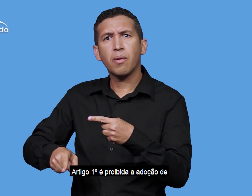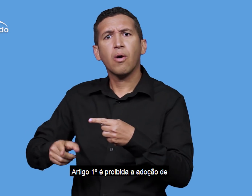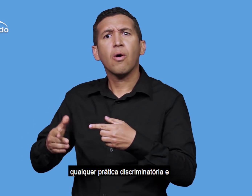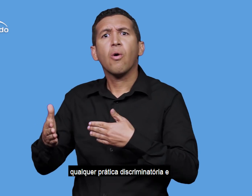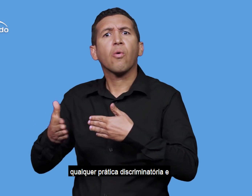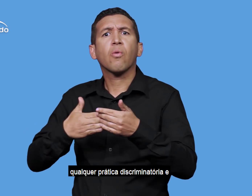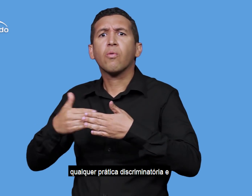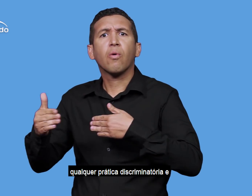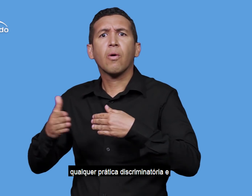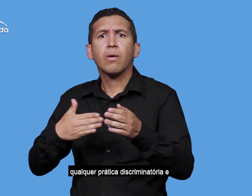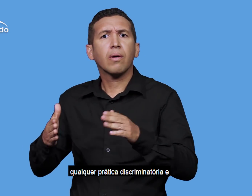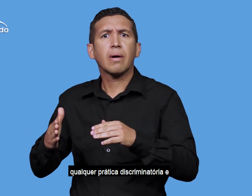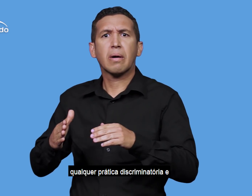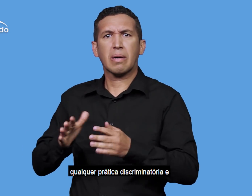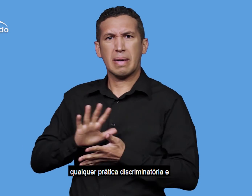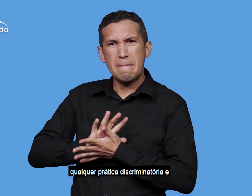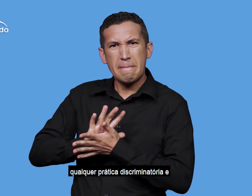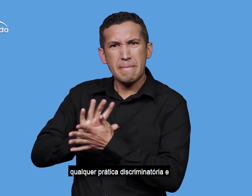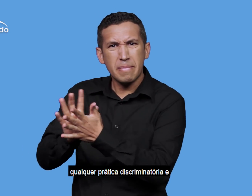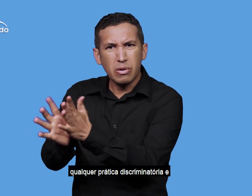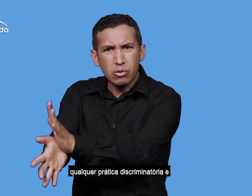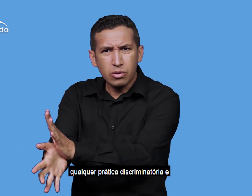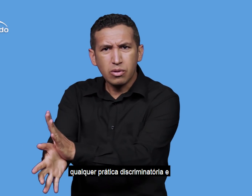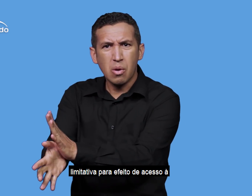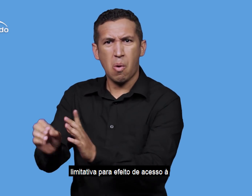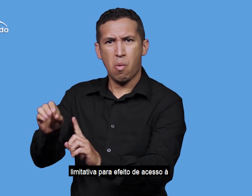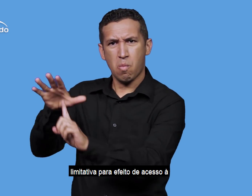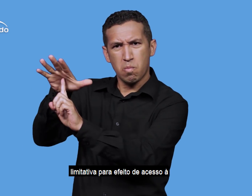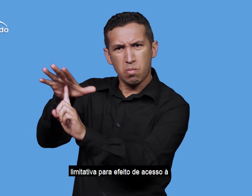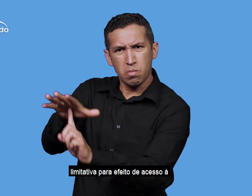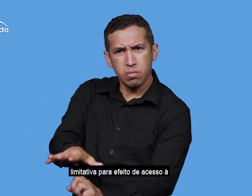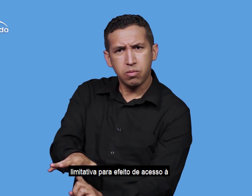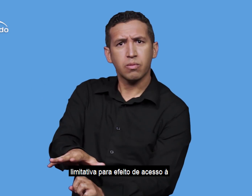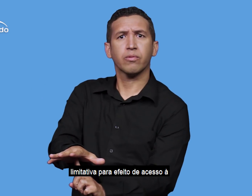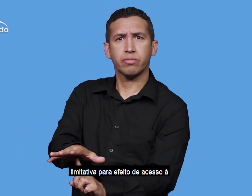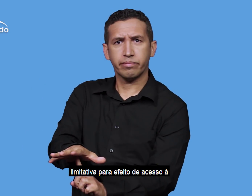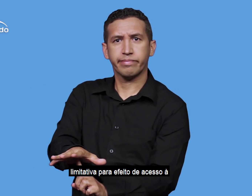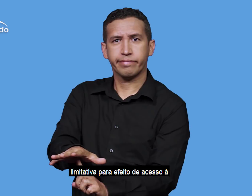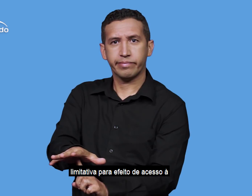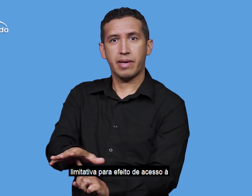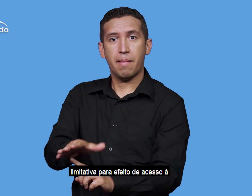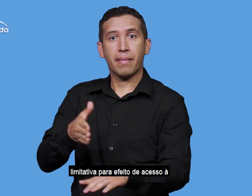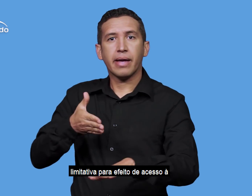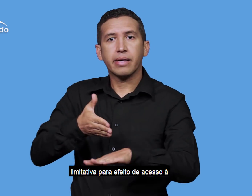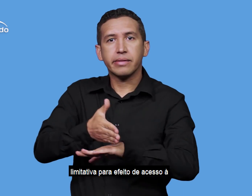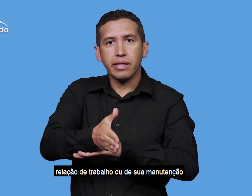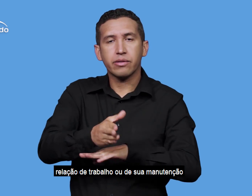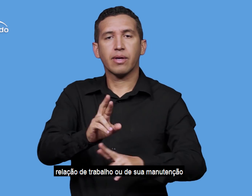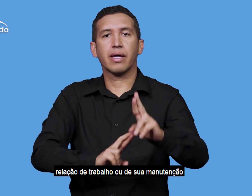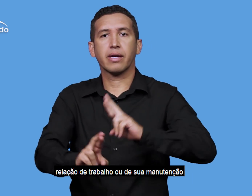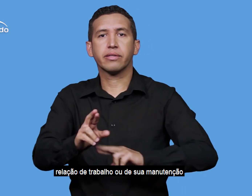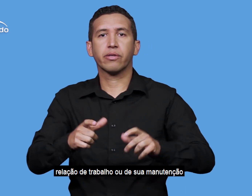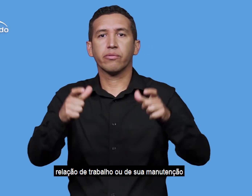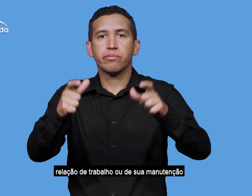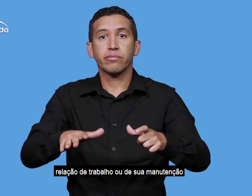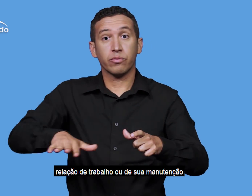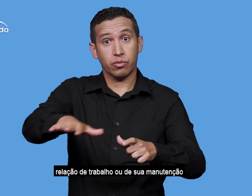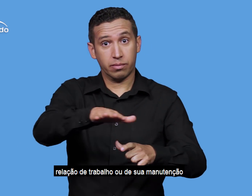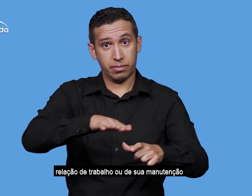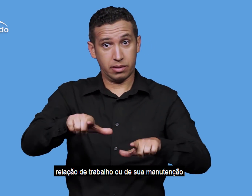de qualquer prática discriminatória e limitativa para efeito de acesso à relação de trabalho ou de